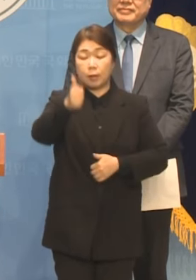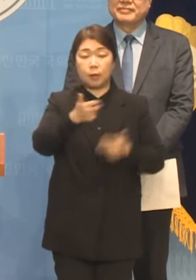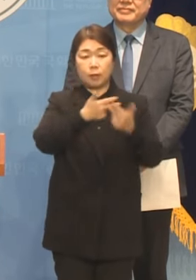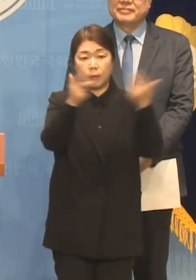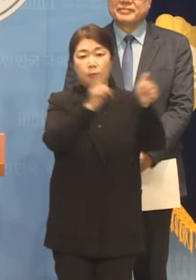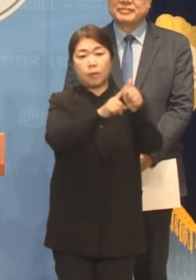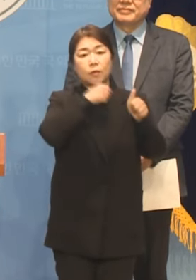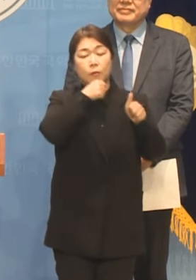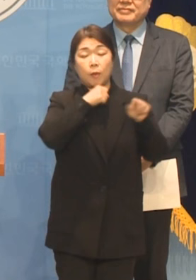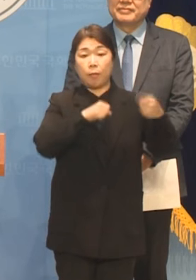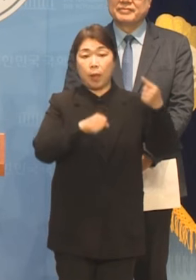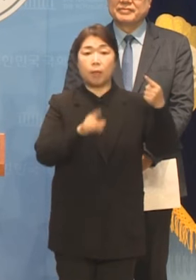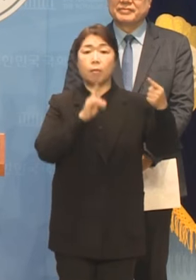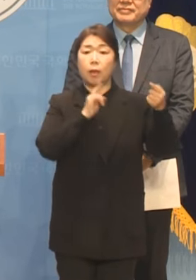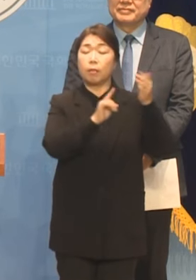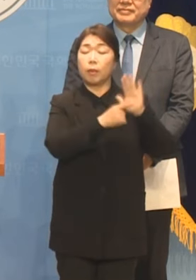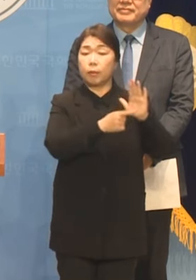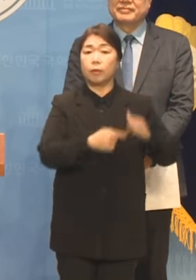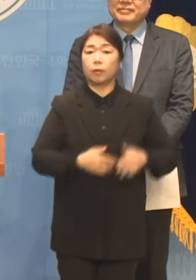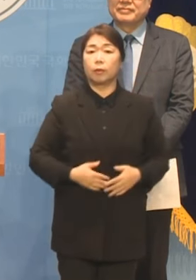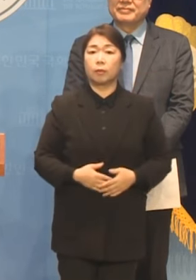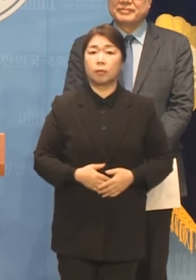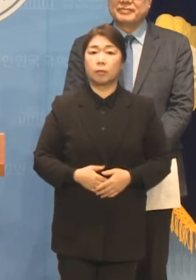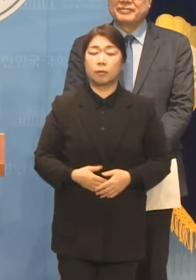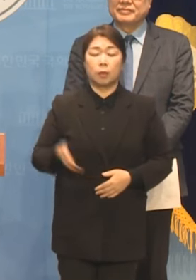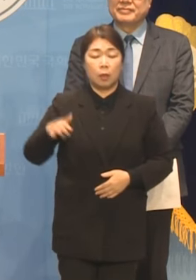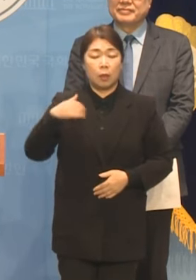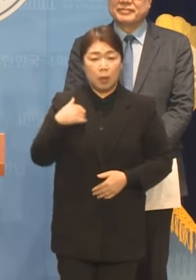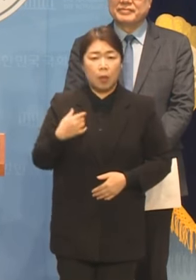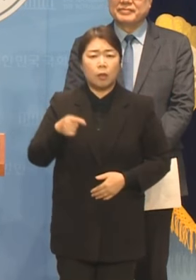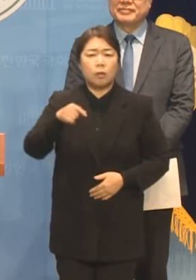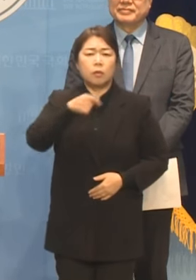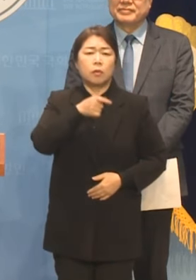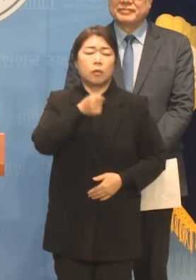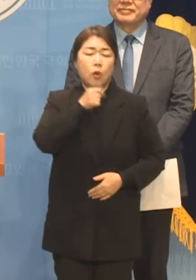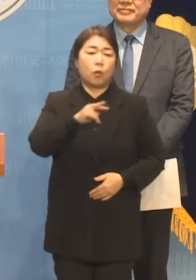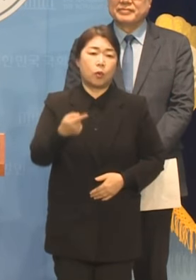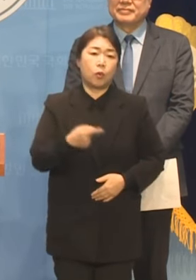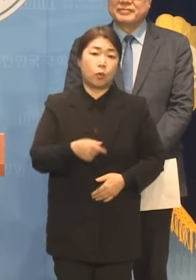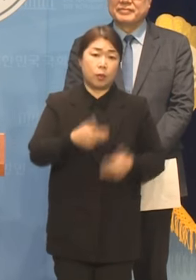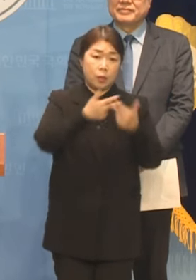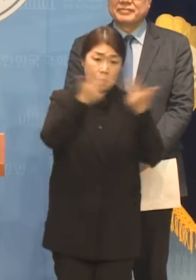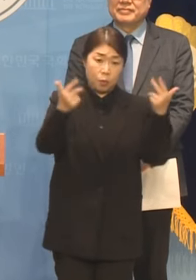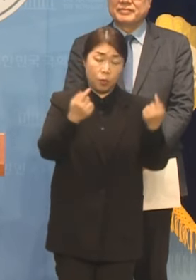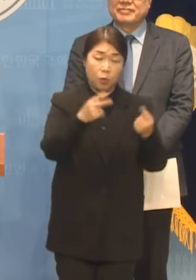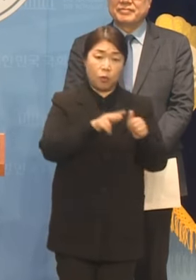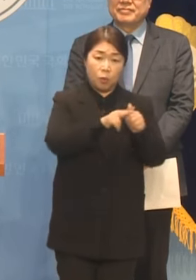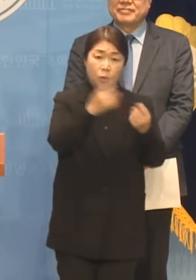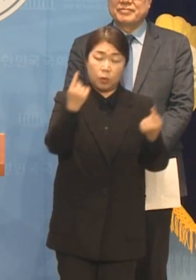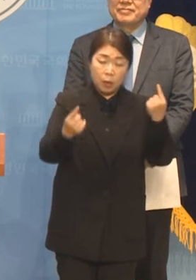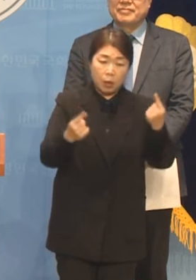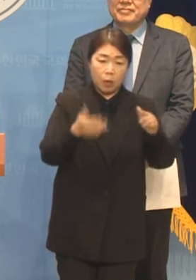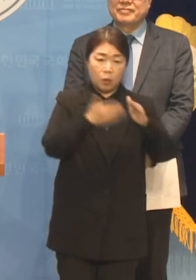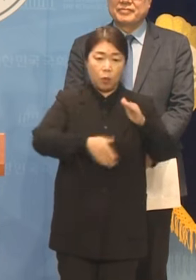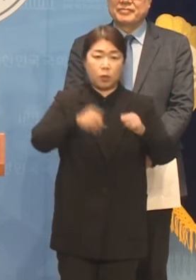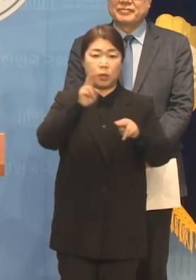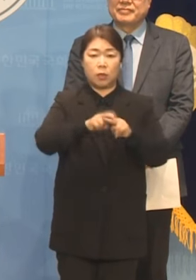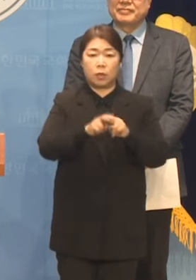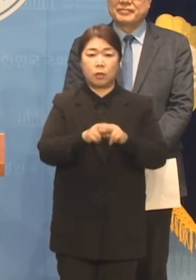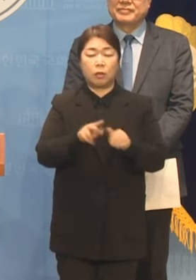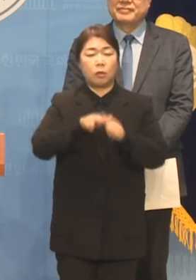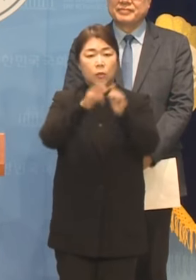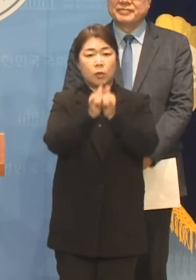100점을 맞았다고 말한 적이 있습니다 저는 적어도 이재명 예비 후보보다 공직 후보 자격에서